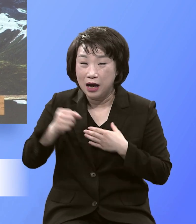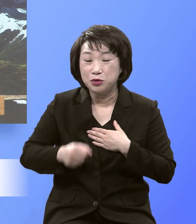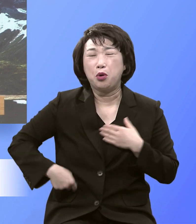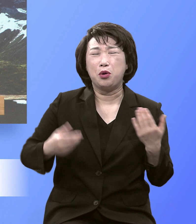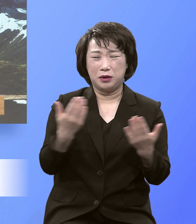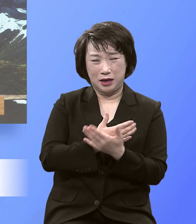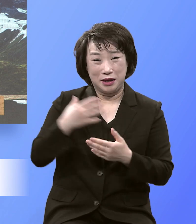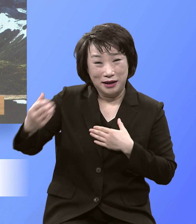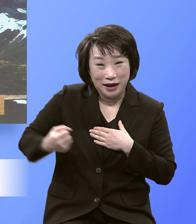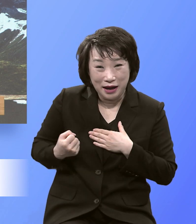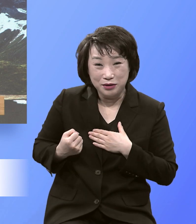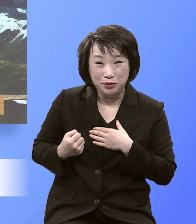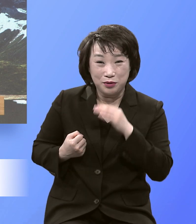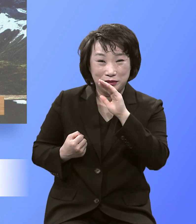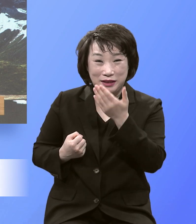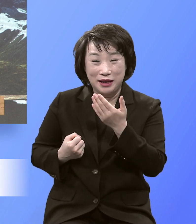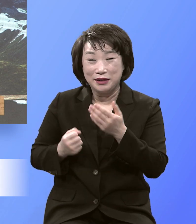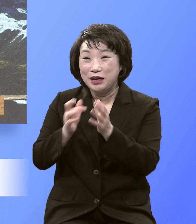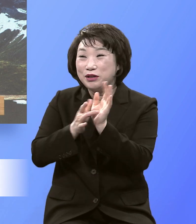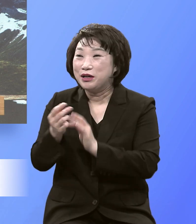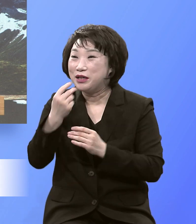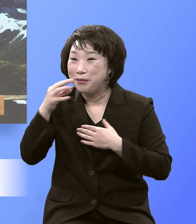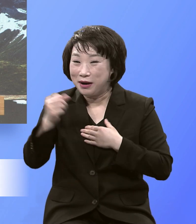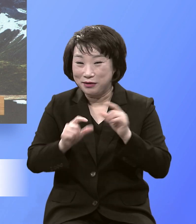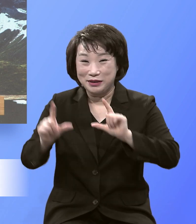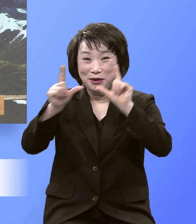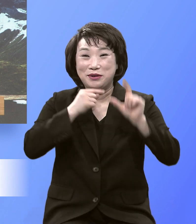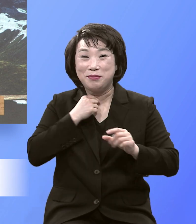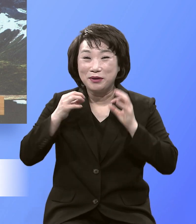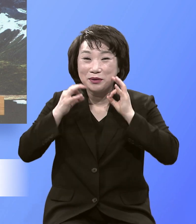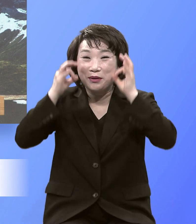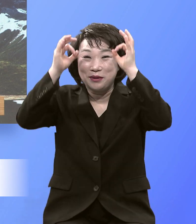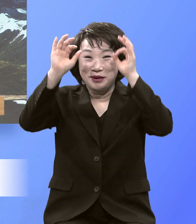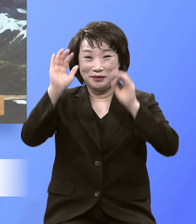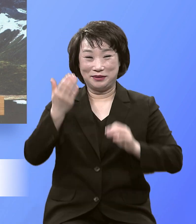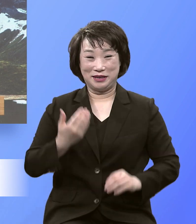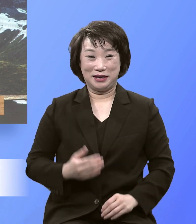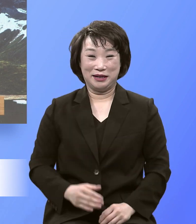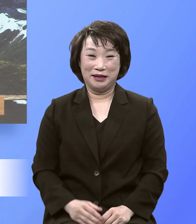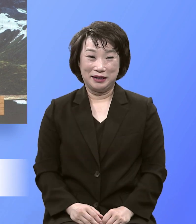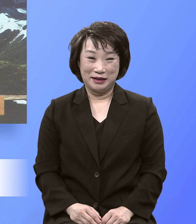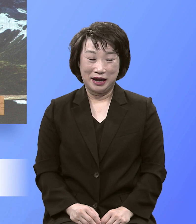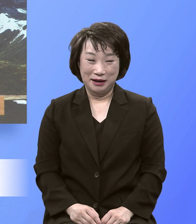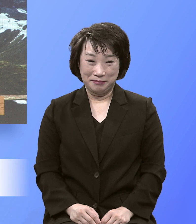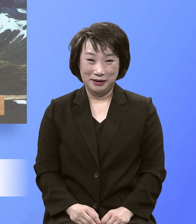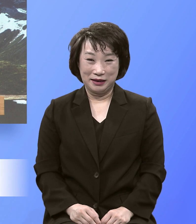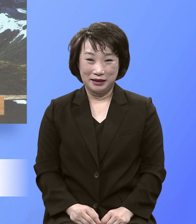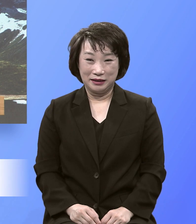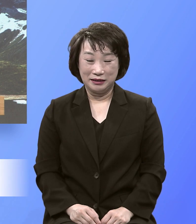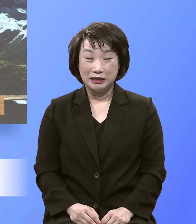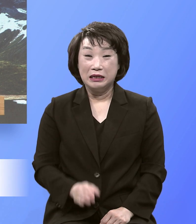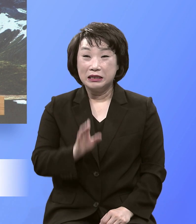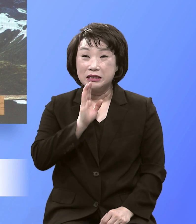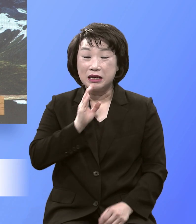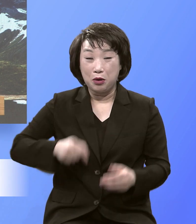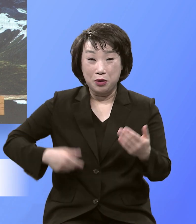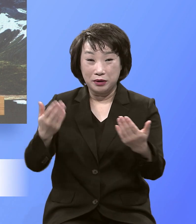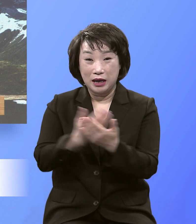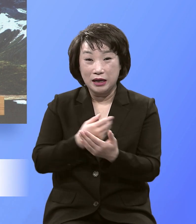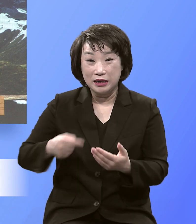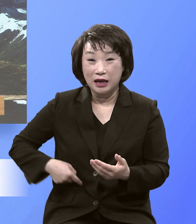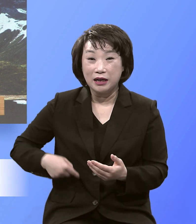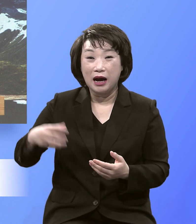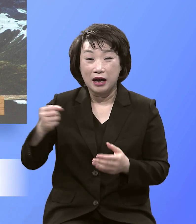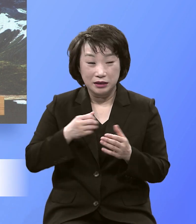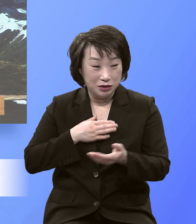소유함으로 그의 생명으로 살려고 몸부림치게 되는 것입니다. 진정으로 회개할 양심을